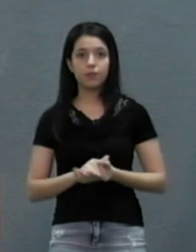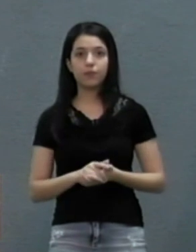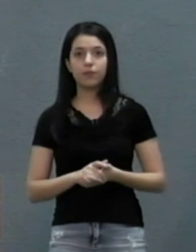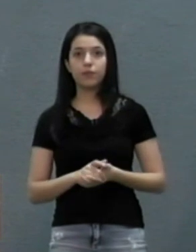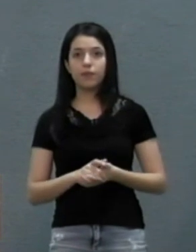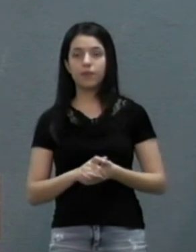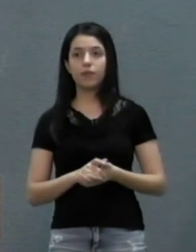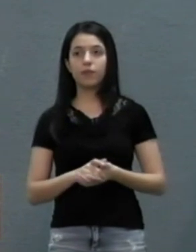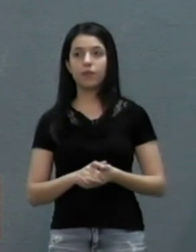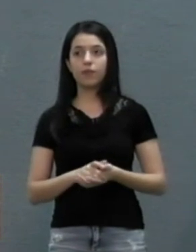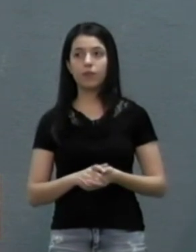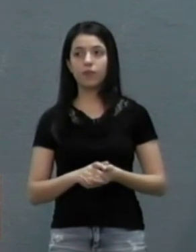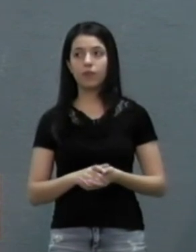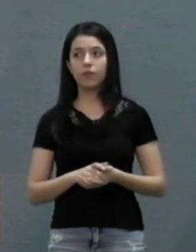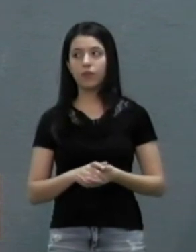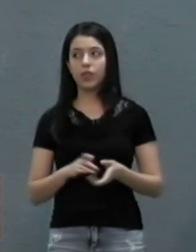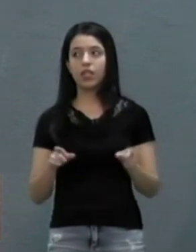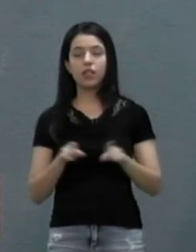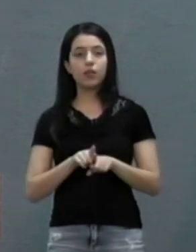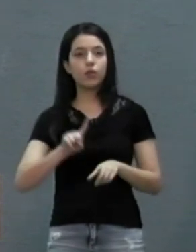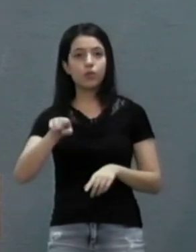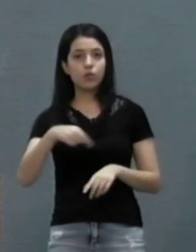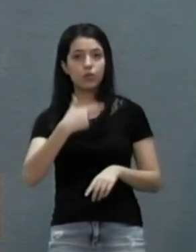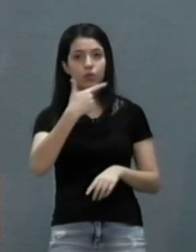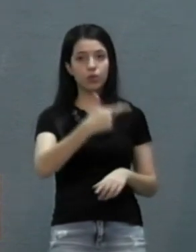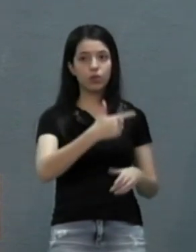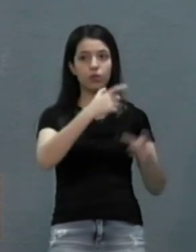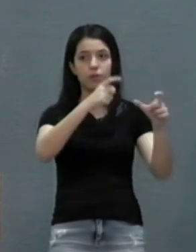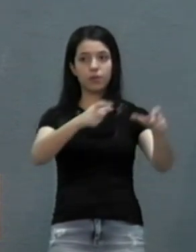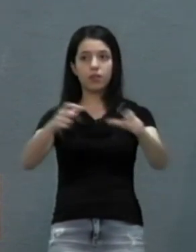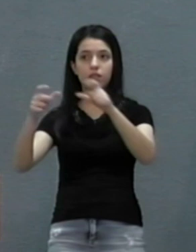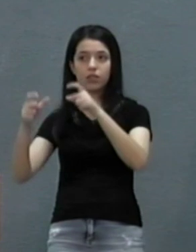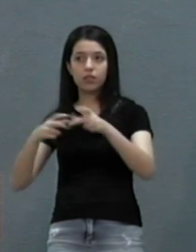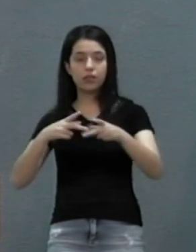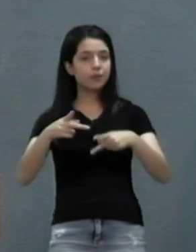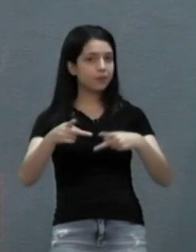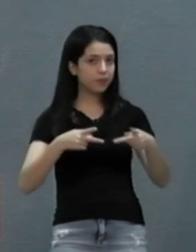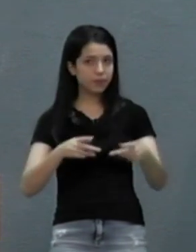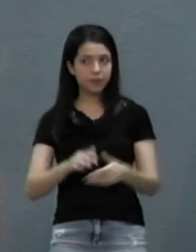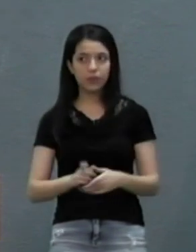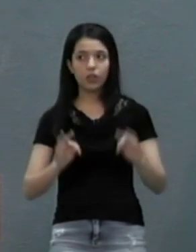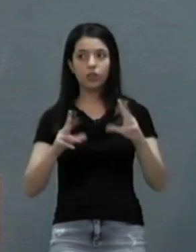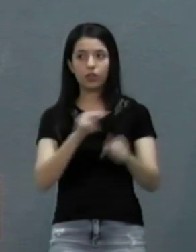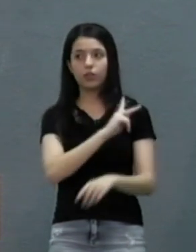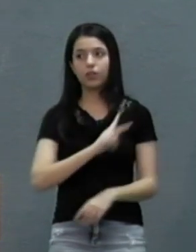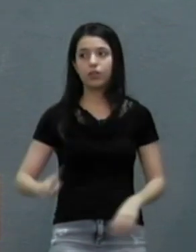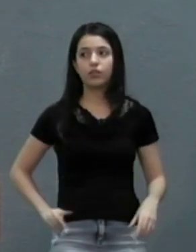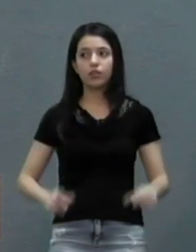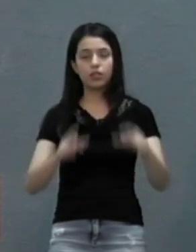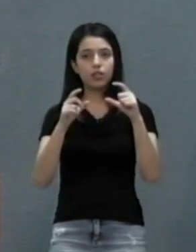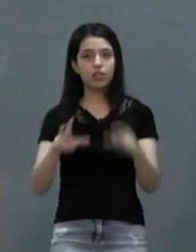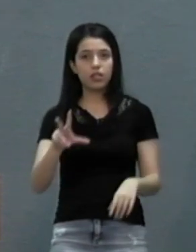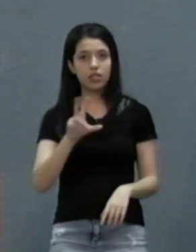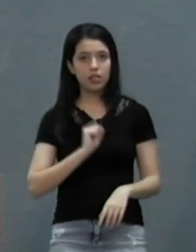são menores que o bairro Josino Brito e o Vitória. E todos os presidentes de bairros receberam